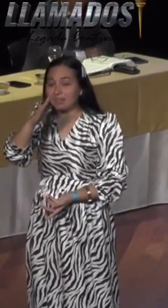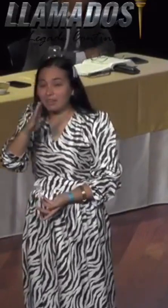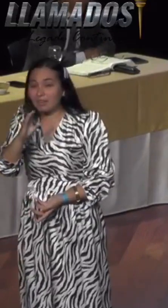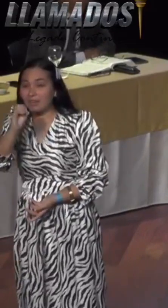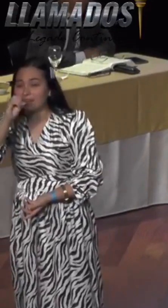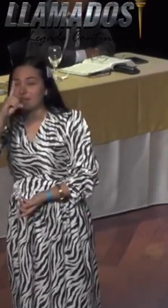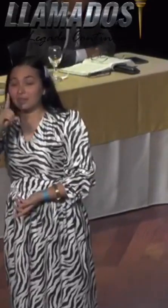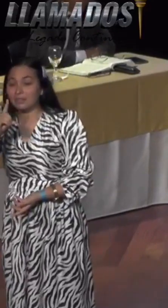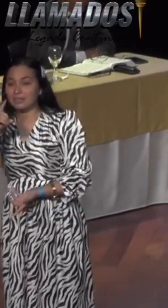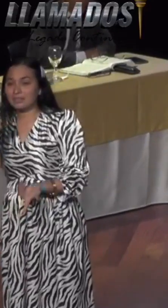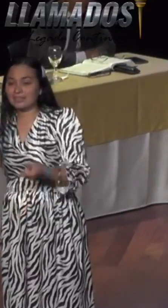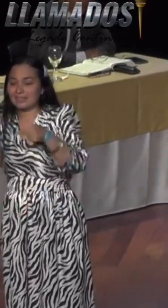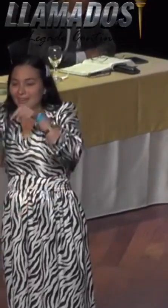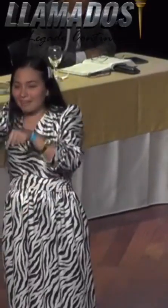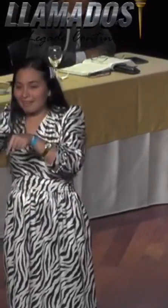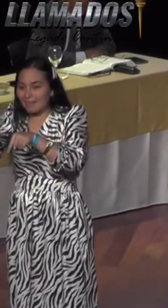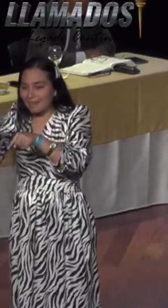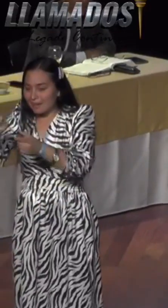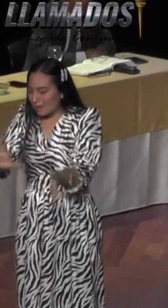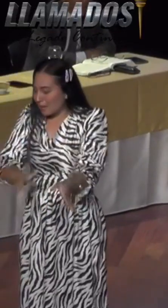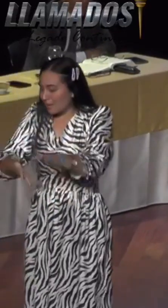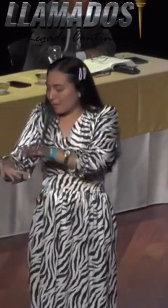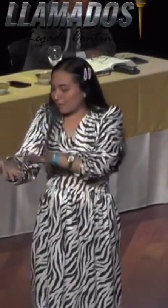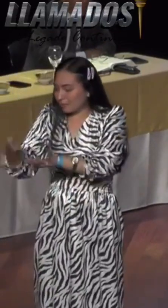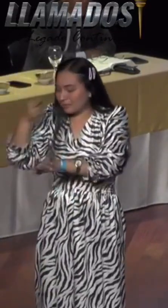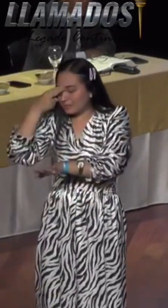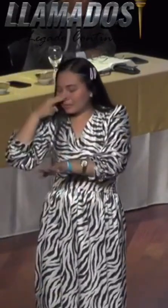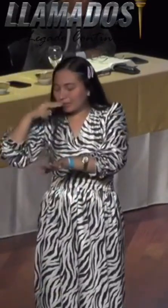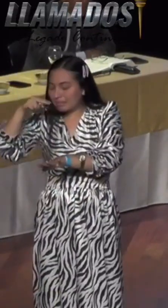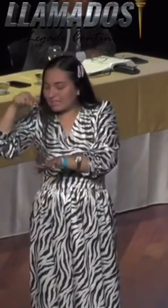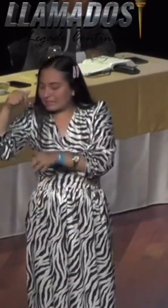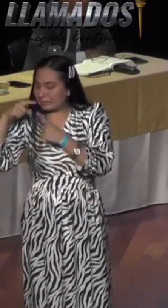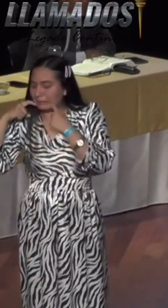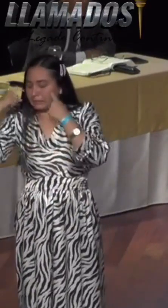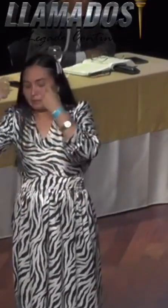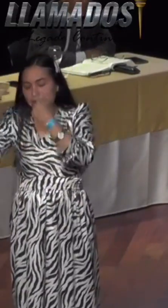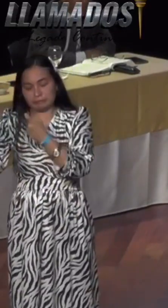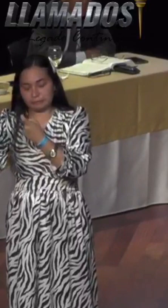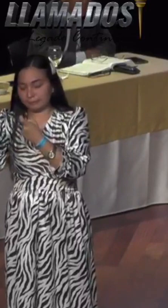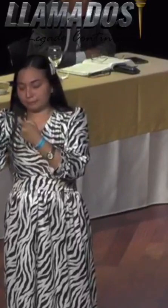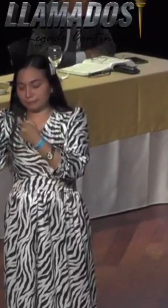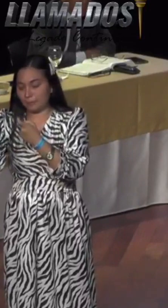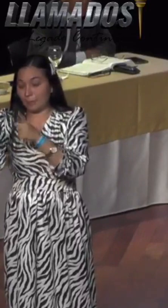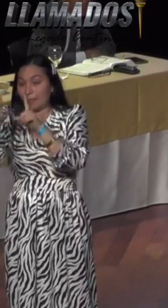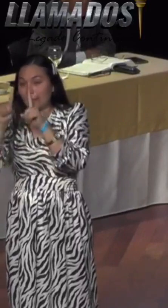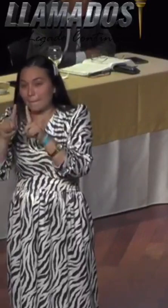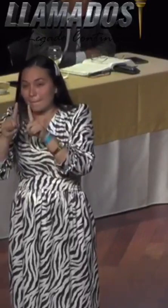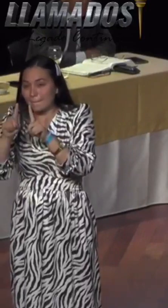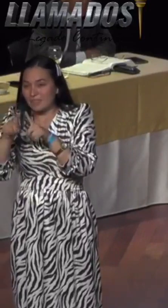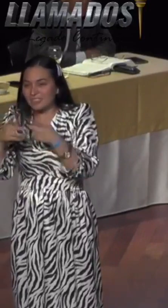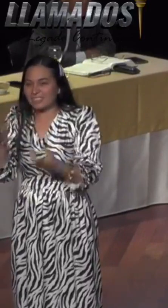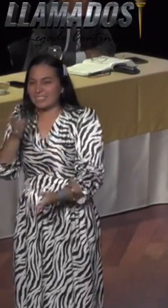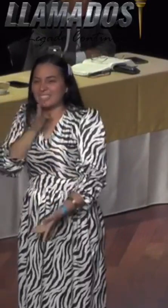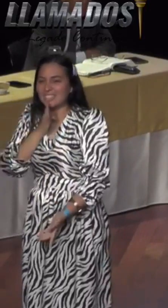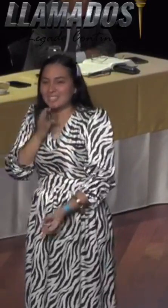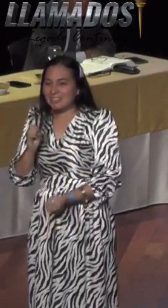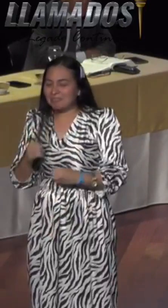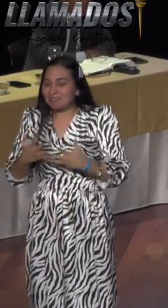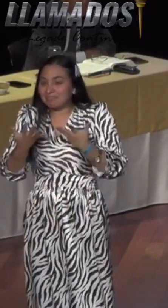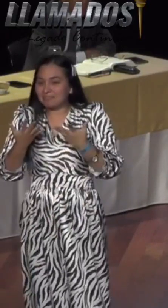Eli. Mientras que los hijos de Eli iban en pecado, Samuel estaba en el templo. Samuel